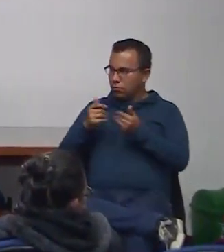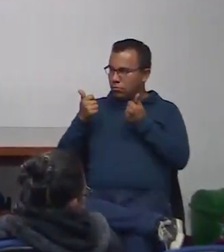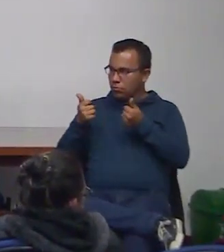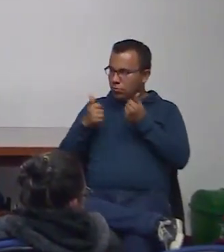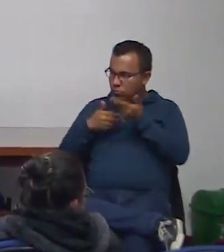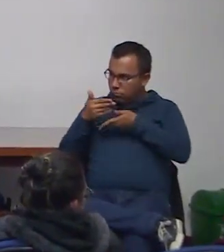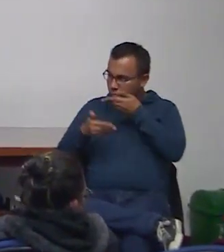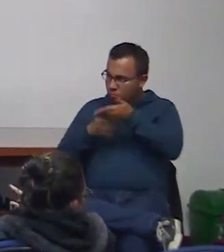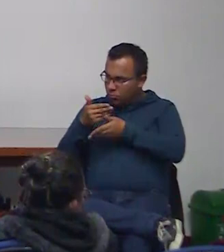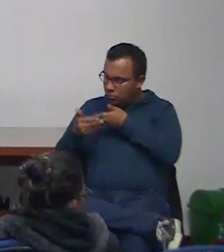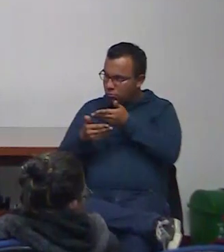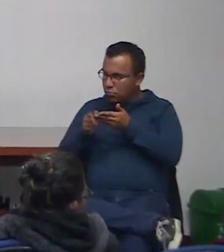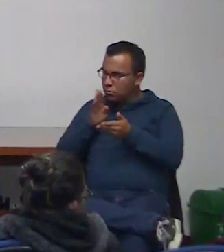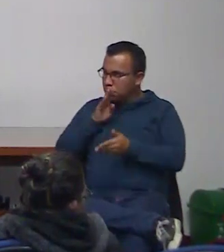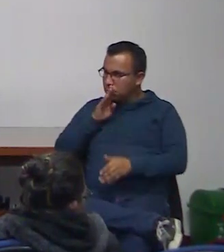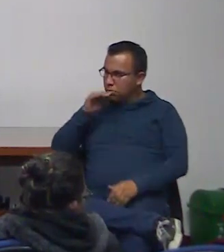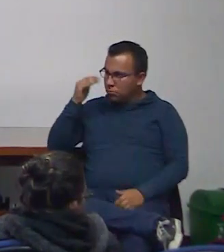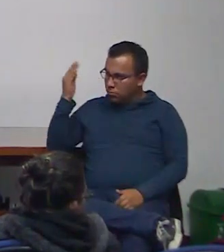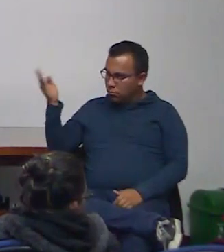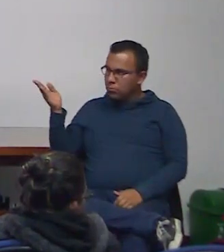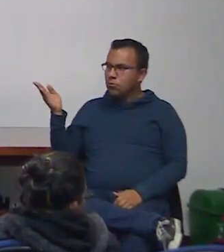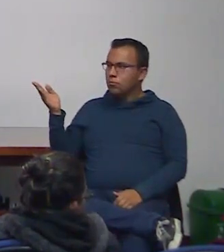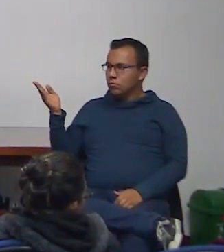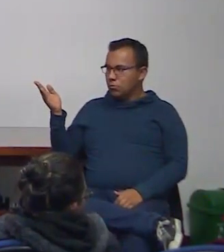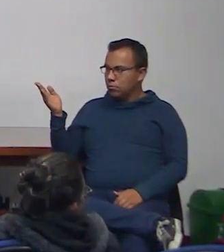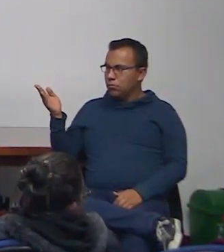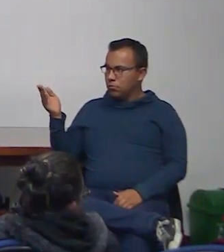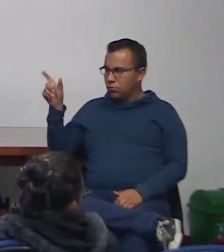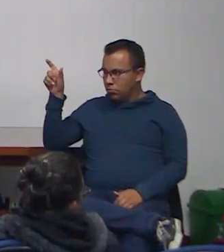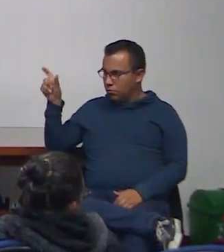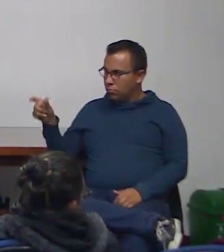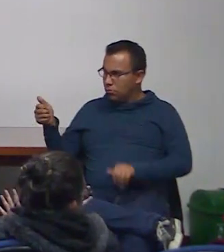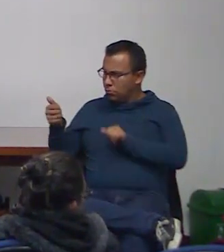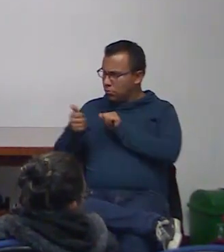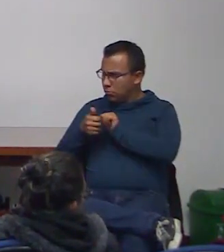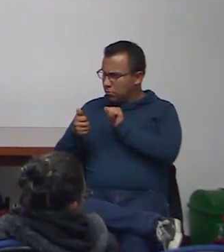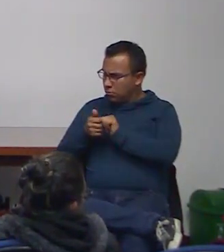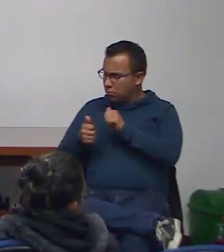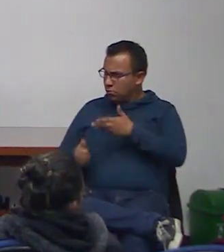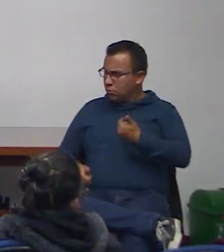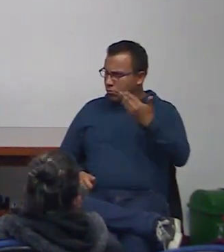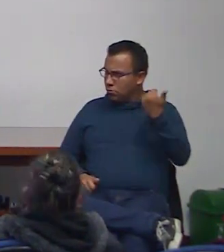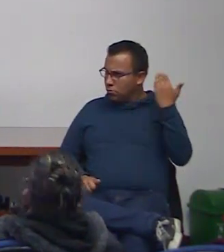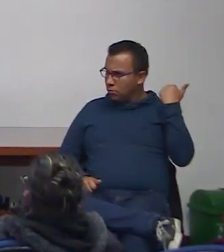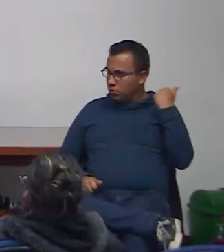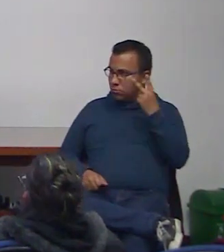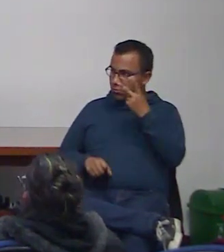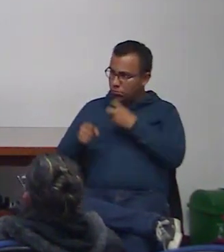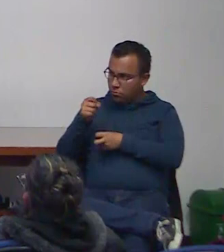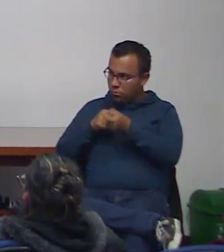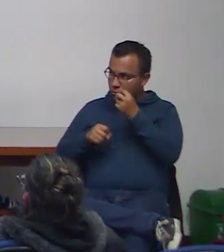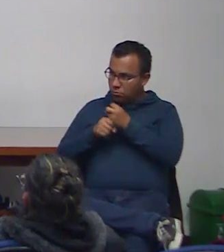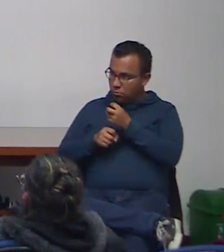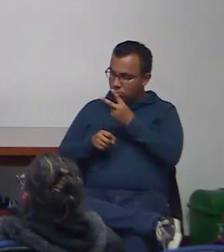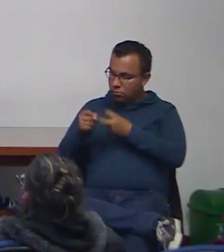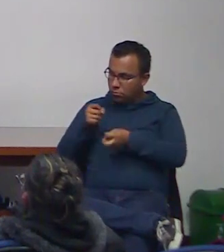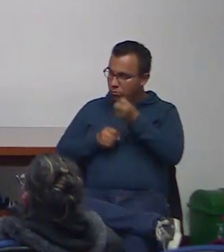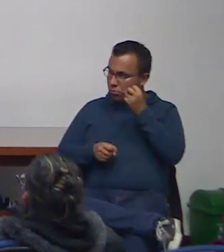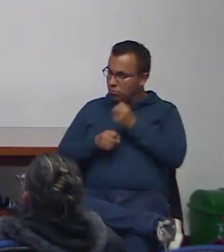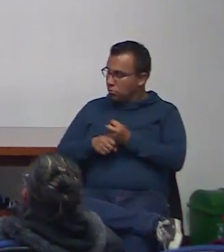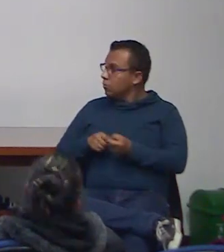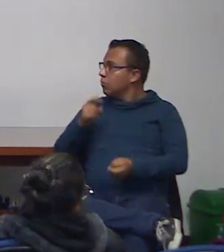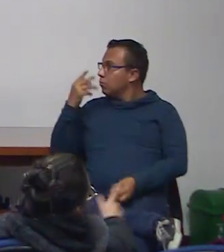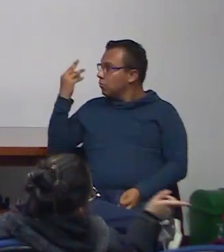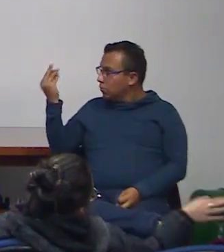manos en su proceso con music manis hace sí hace 2 años ya entonces